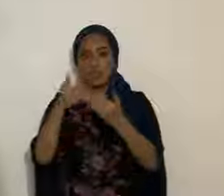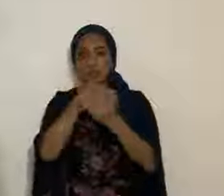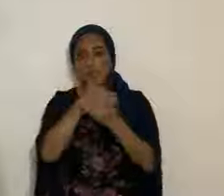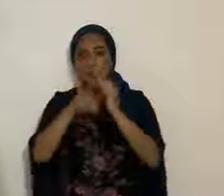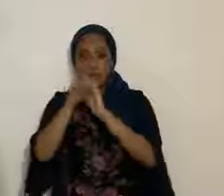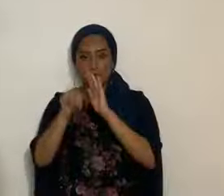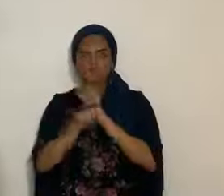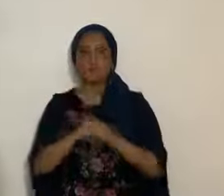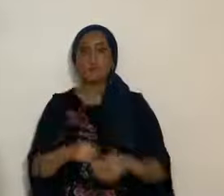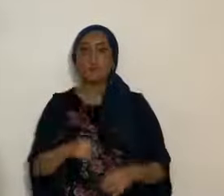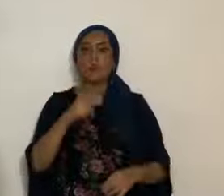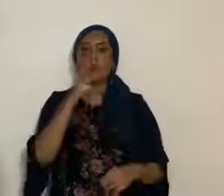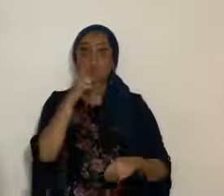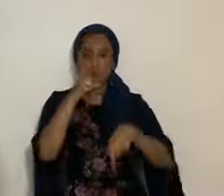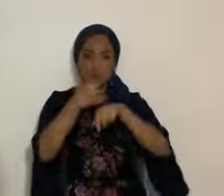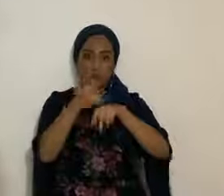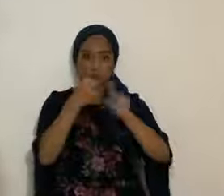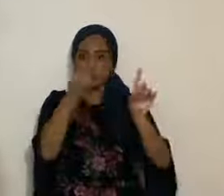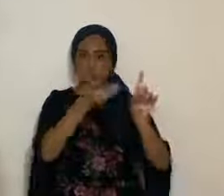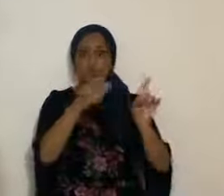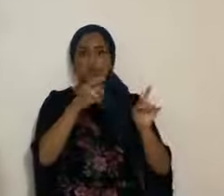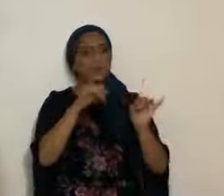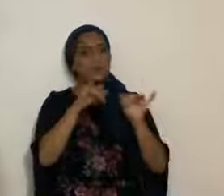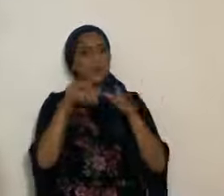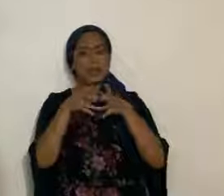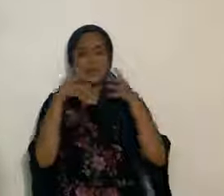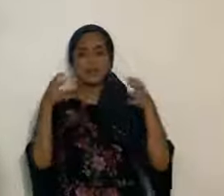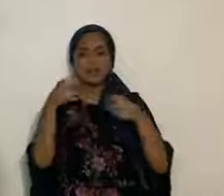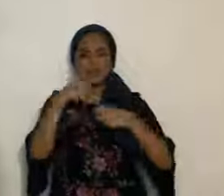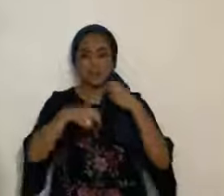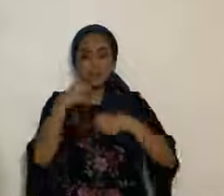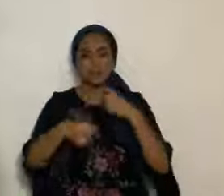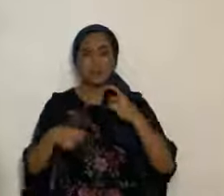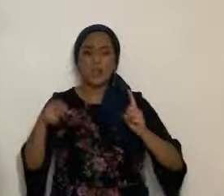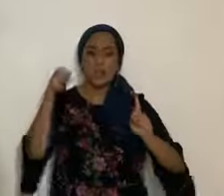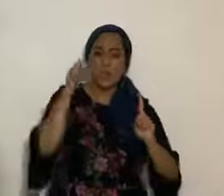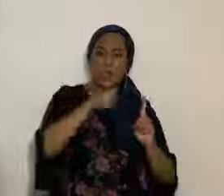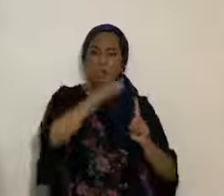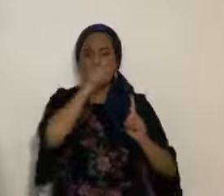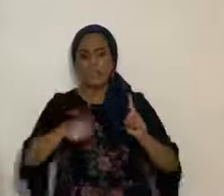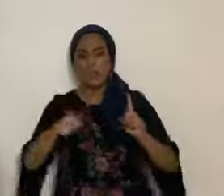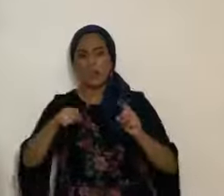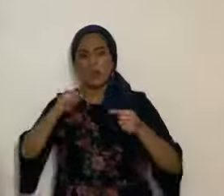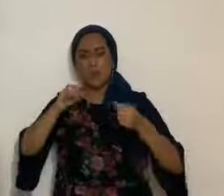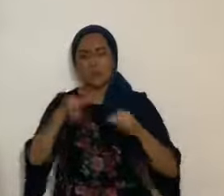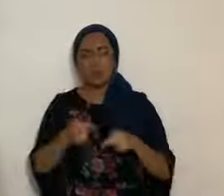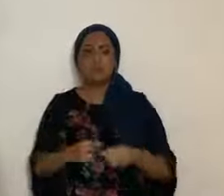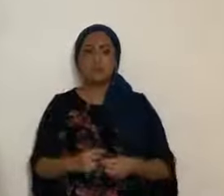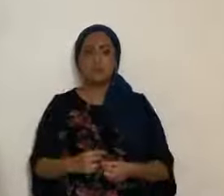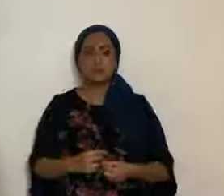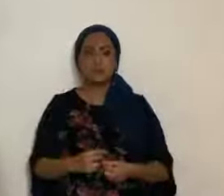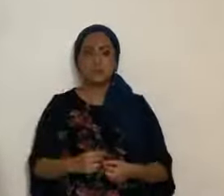quien también sufrió desprecio, maltratos, golpes de sus propios